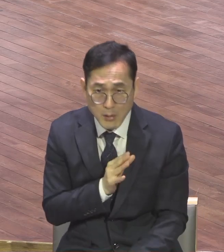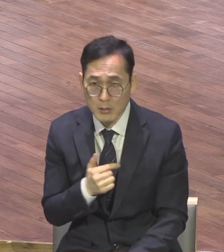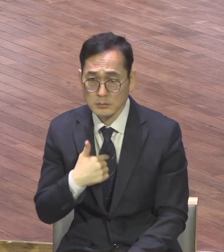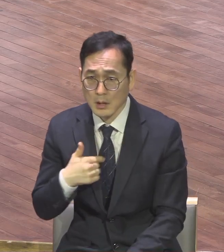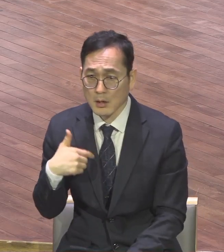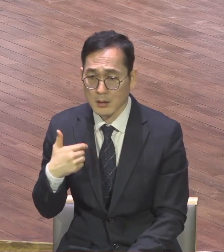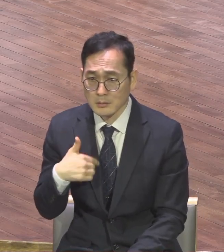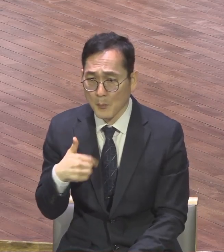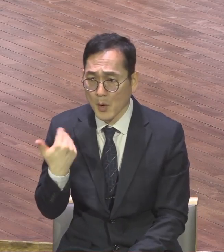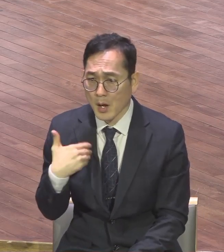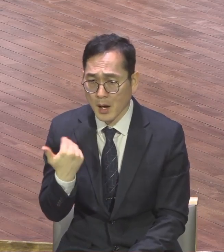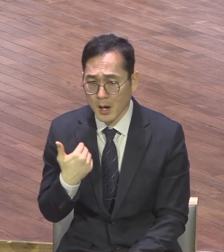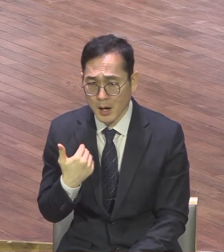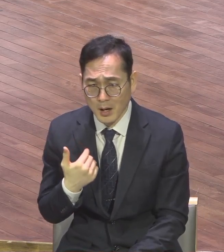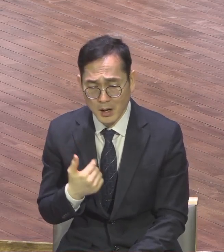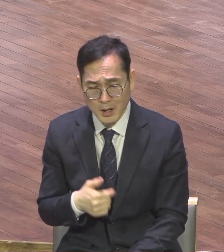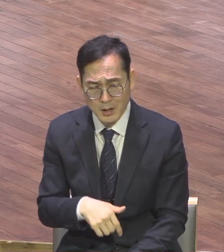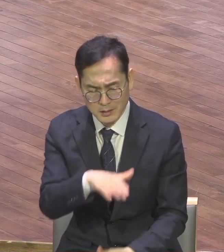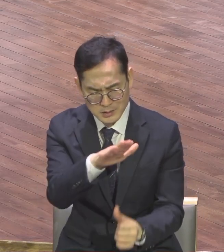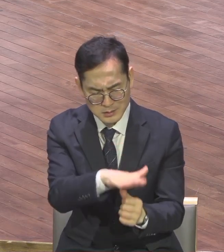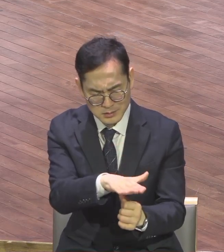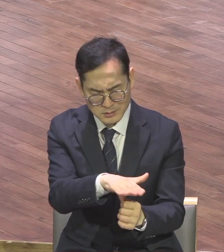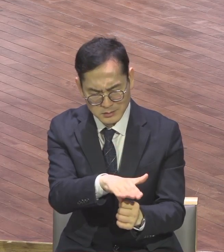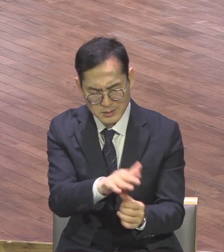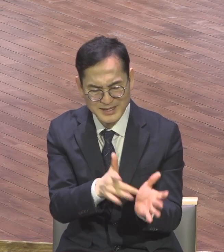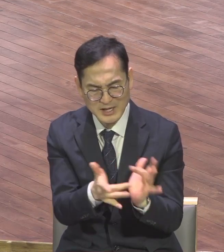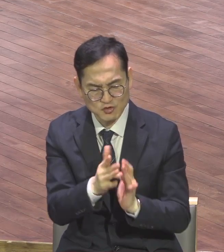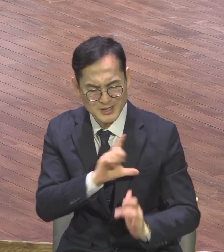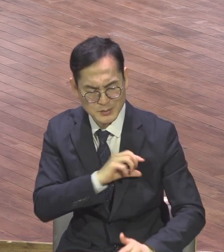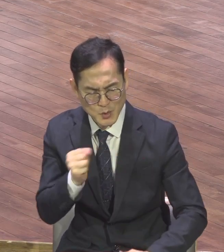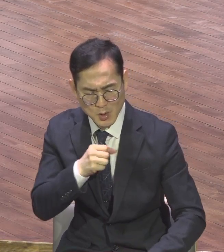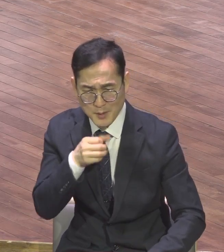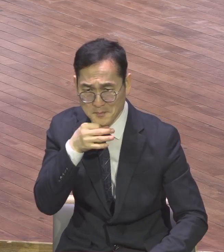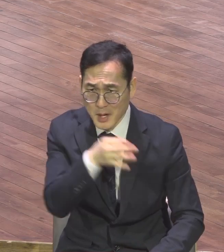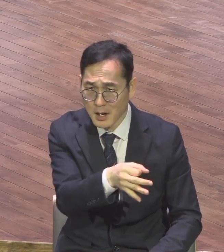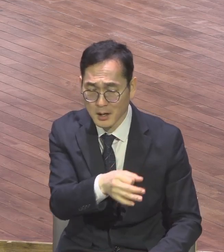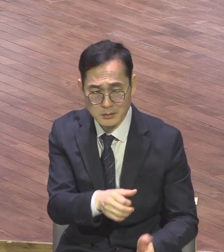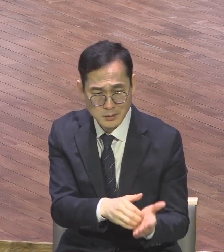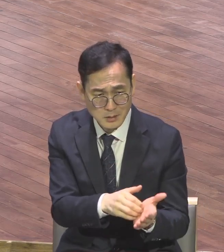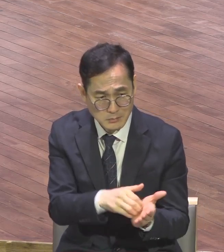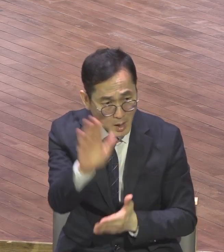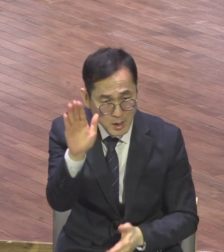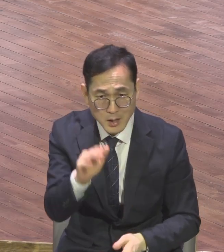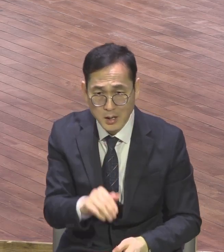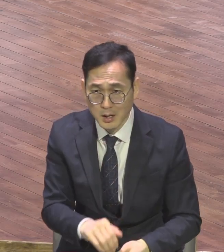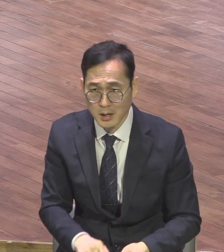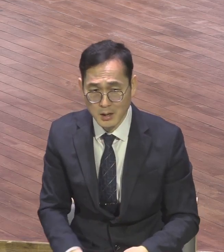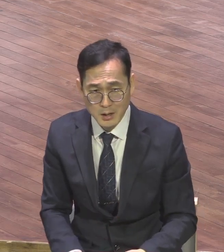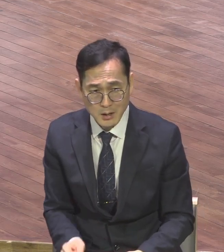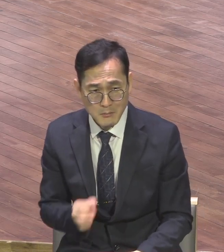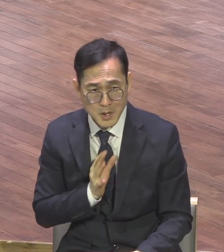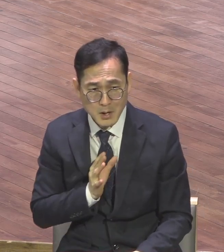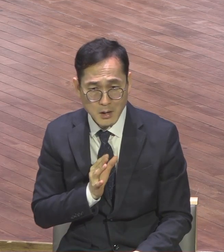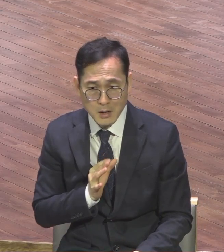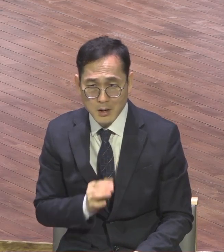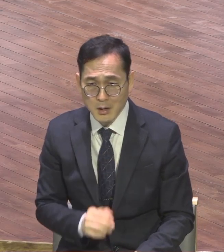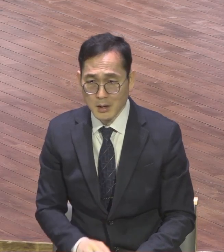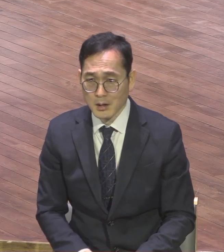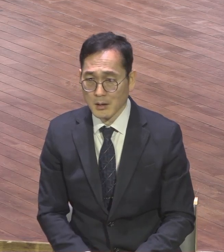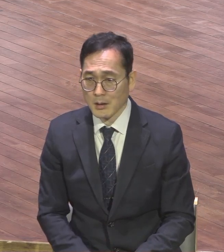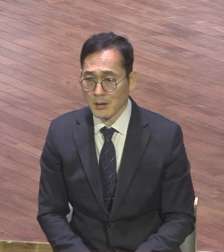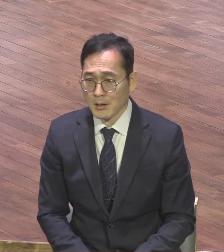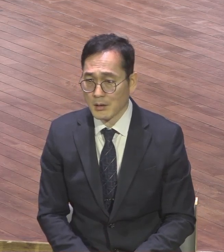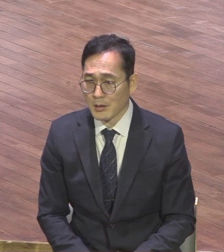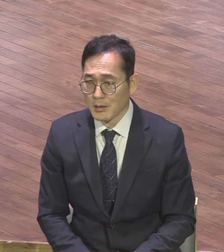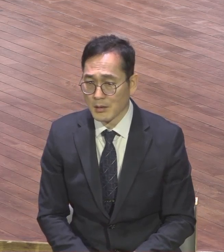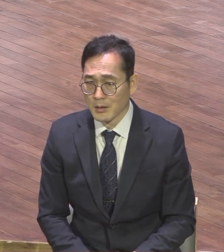몰랐어. 개척하다 보니까 아니 안전병이 윤복이 들고 왔는데 기도하니까 그래서 집에